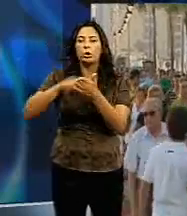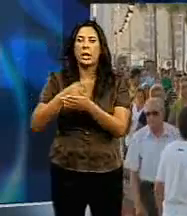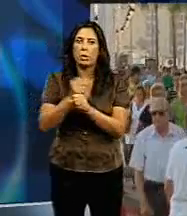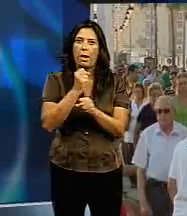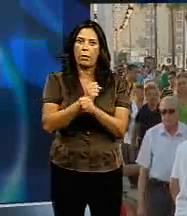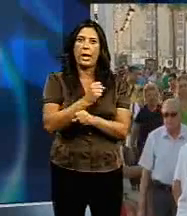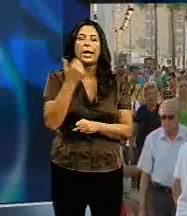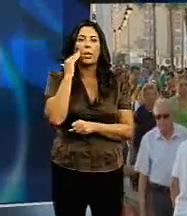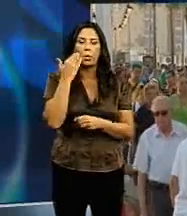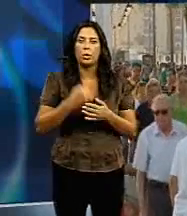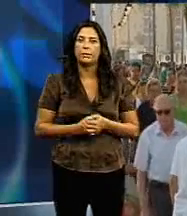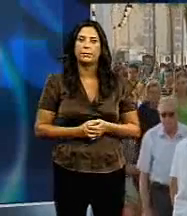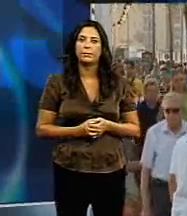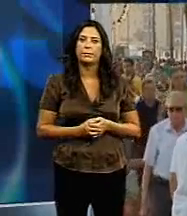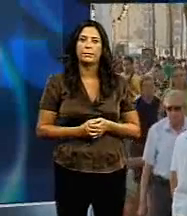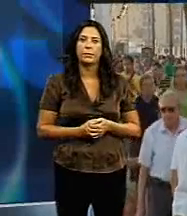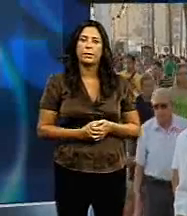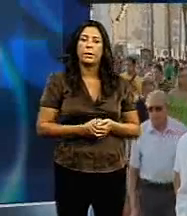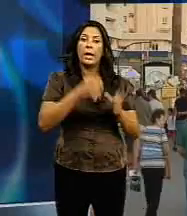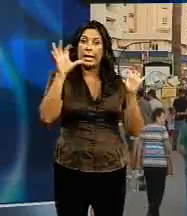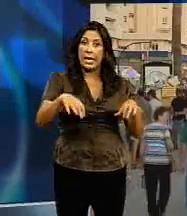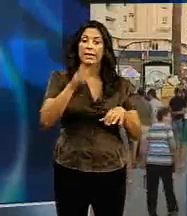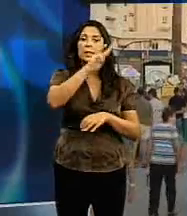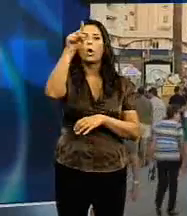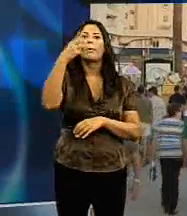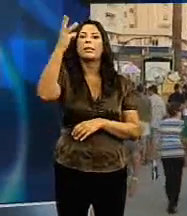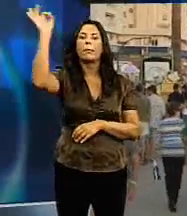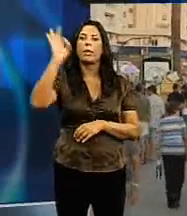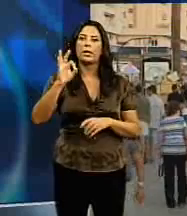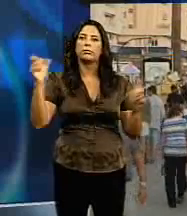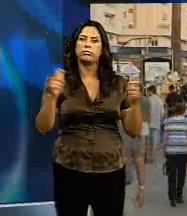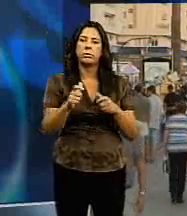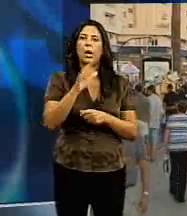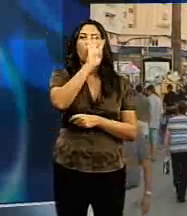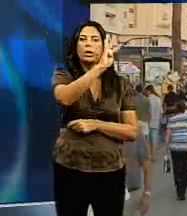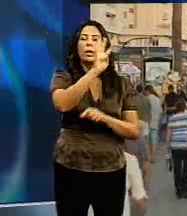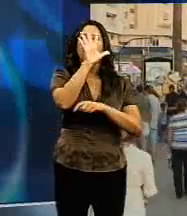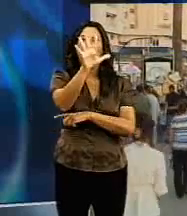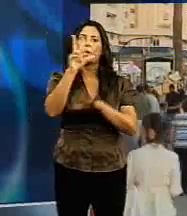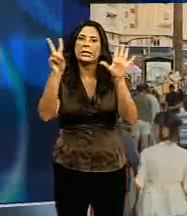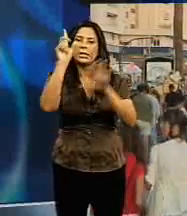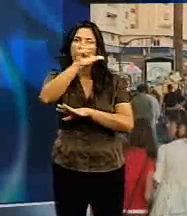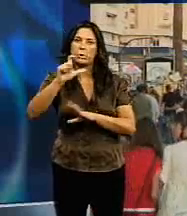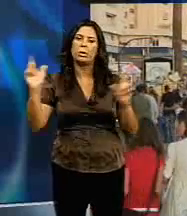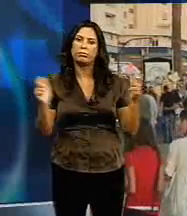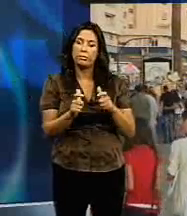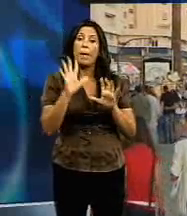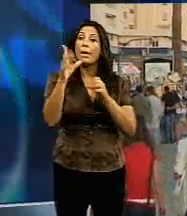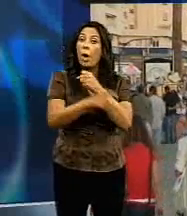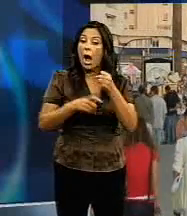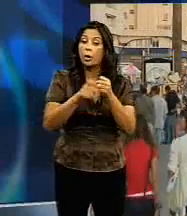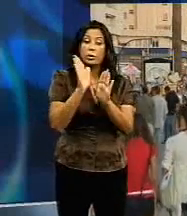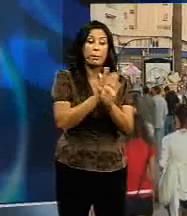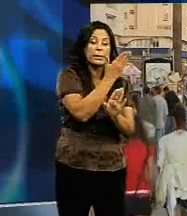en julio. La capital redujo su desempleo un 3,3%, 457 personas. Pero agosto pasará y